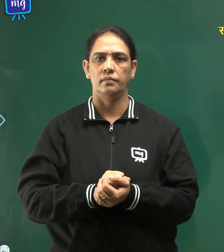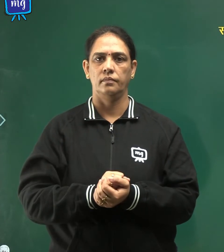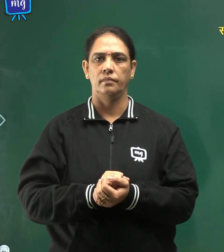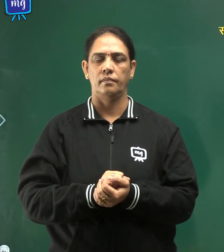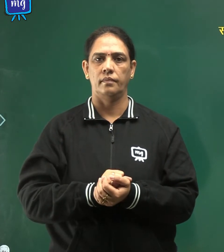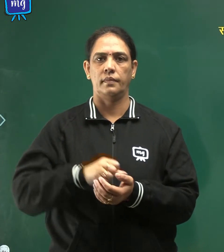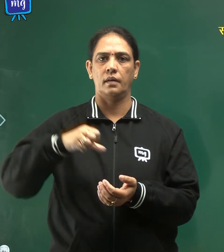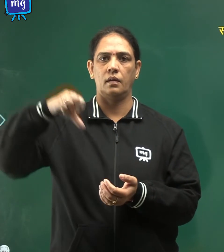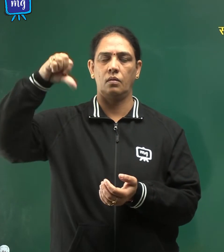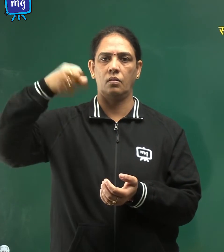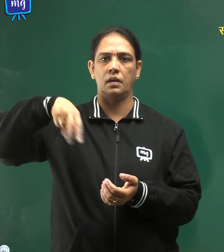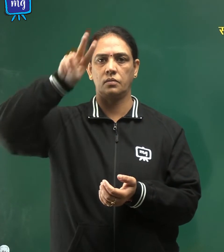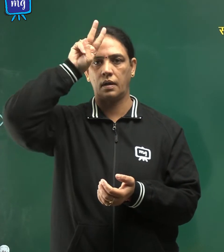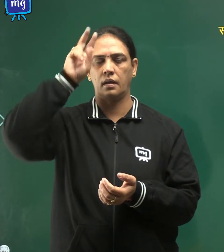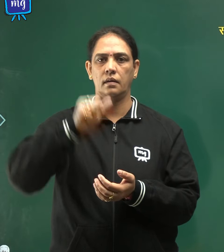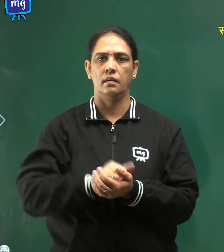9 का स्क्वायर